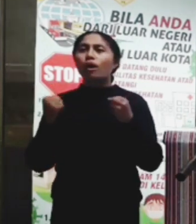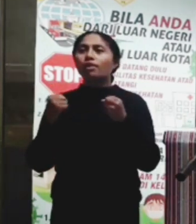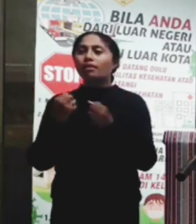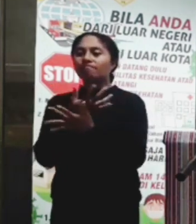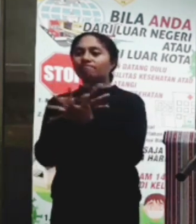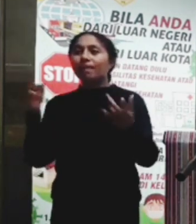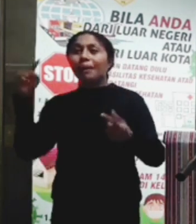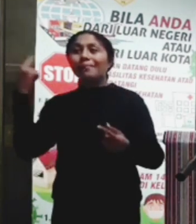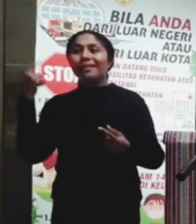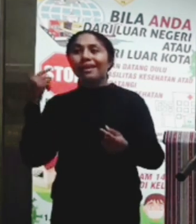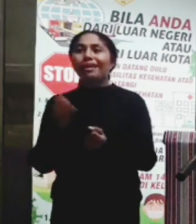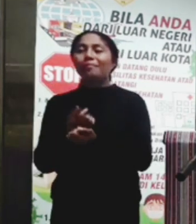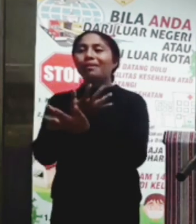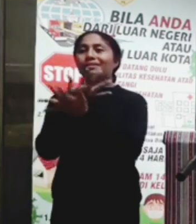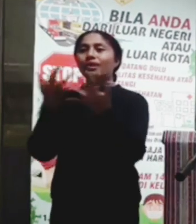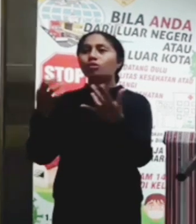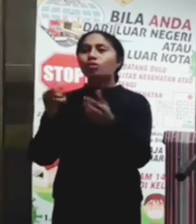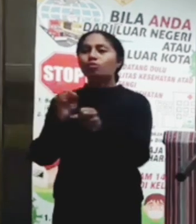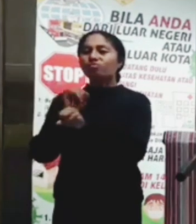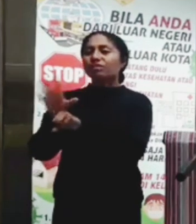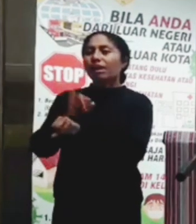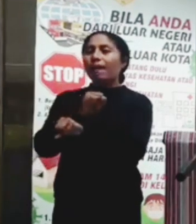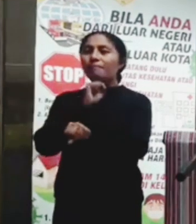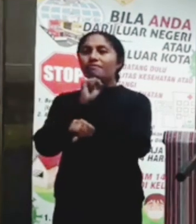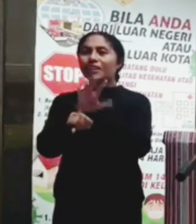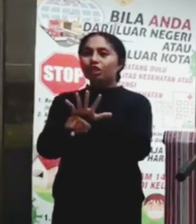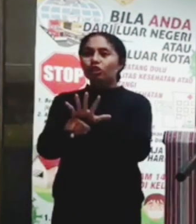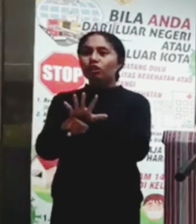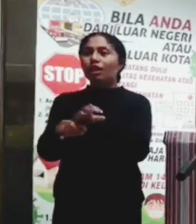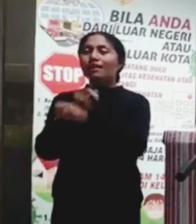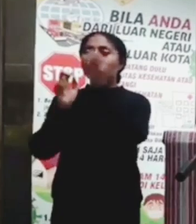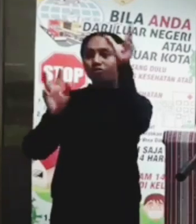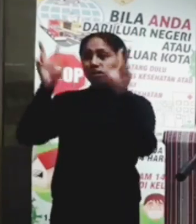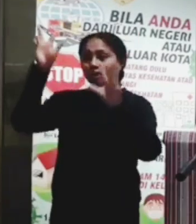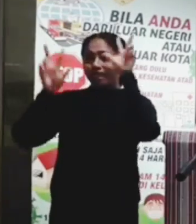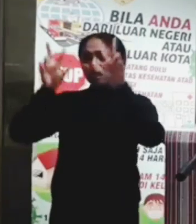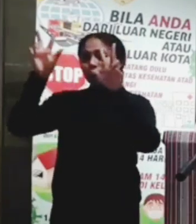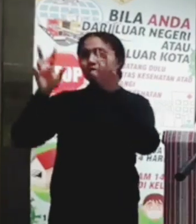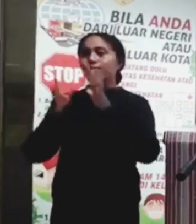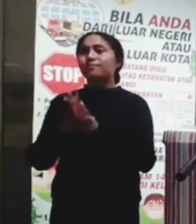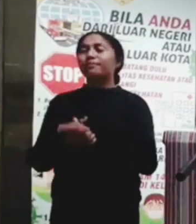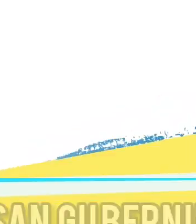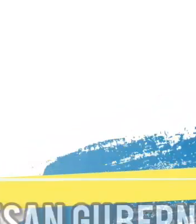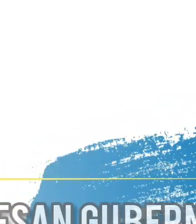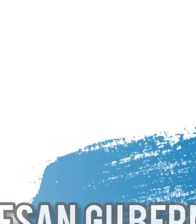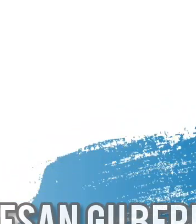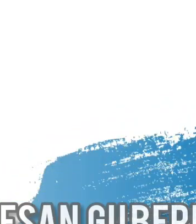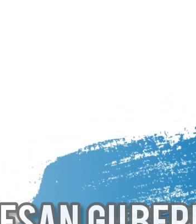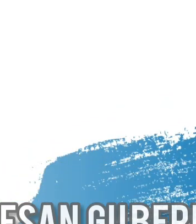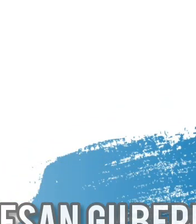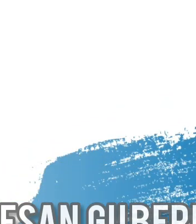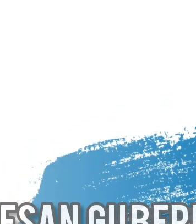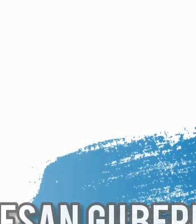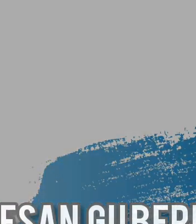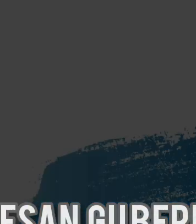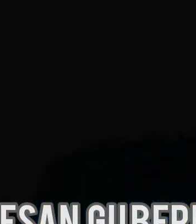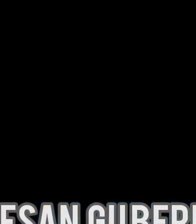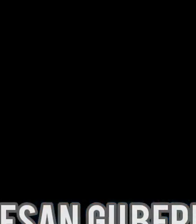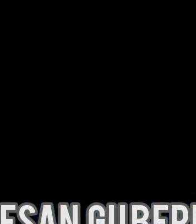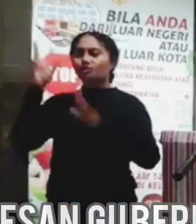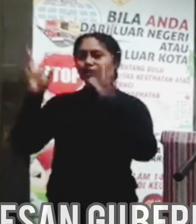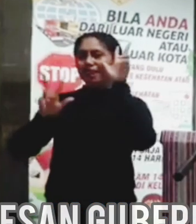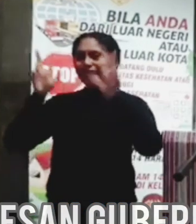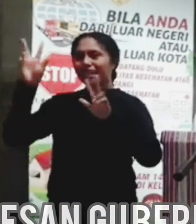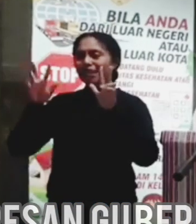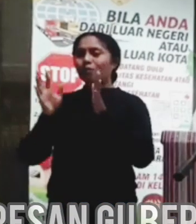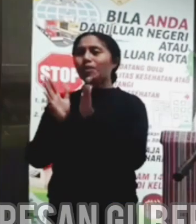bersama-sama mencegah penyebaran virus Corona di Nusa Tenggara Timur i hai